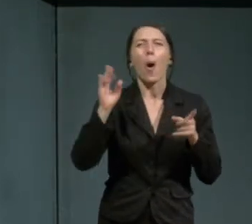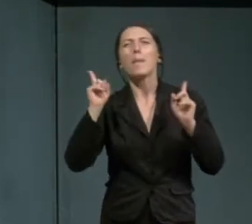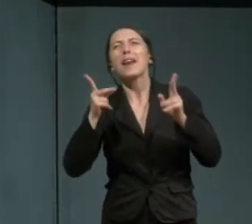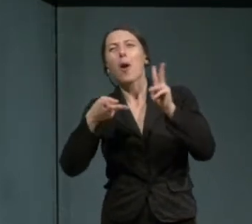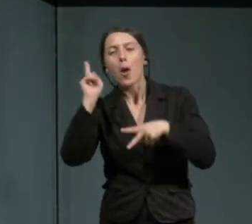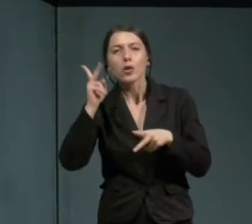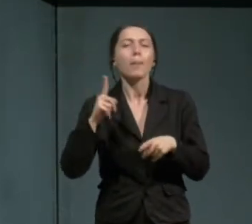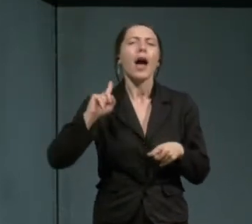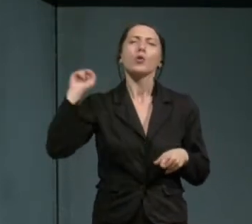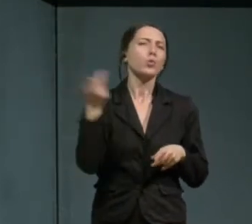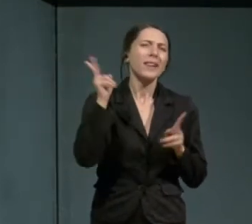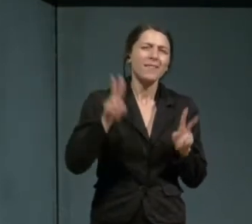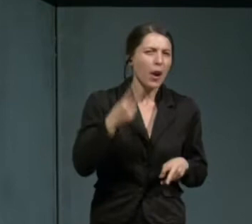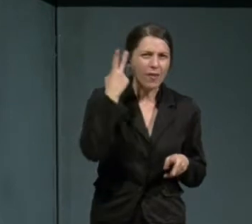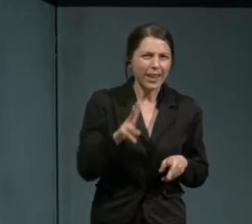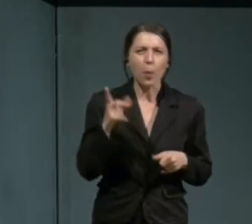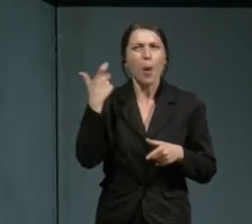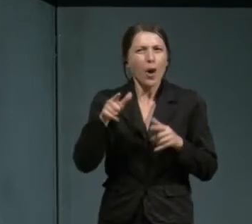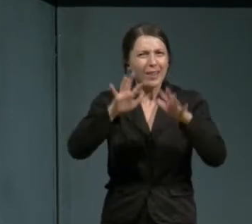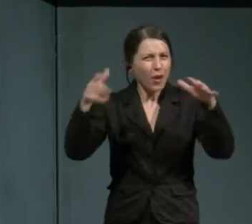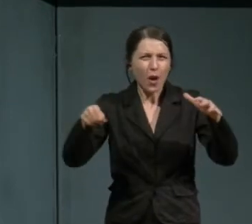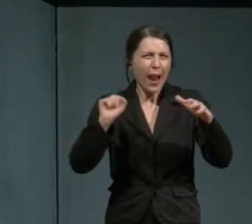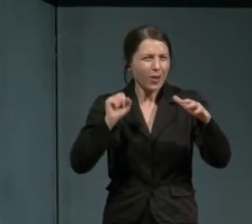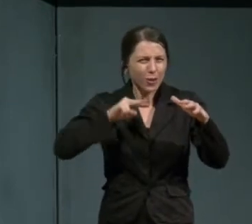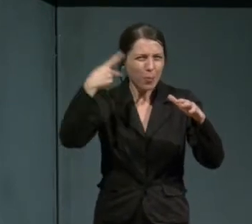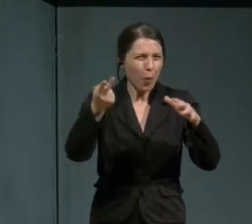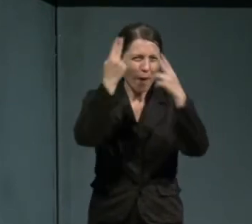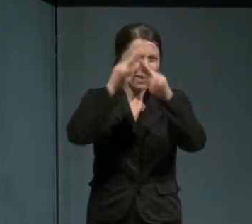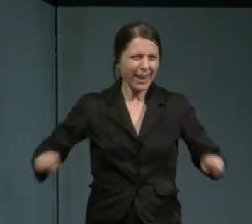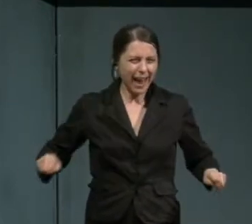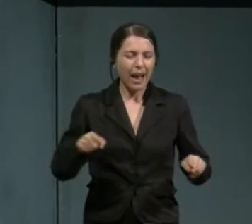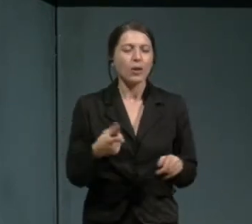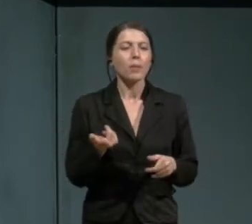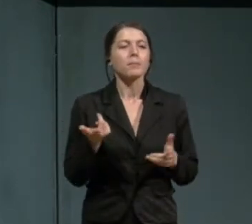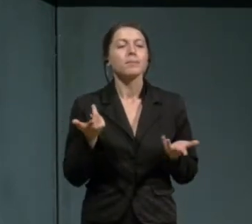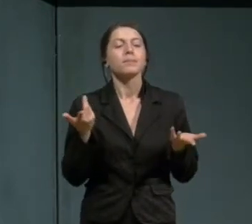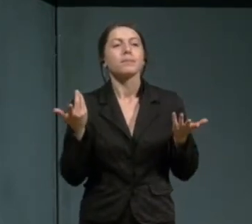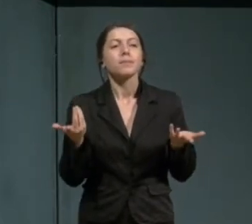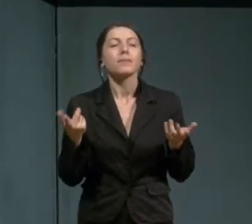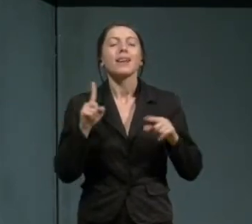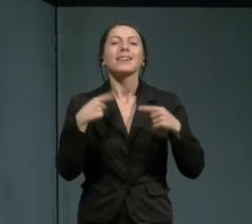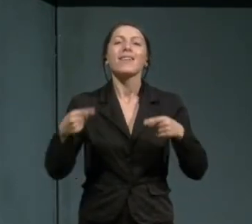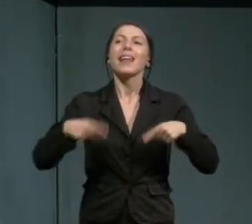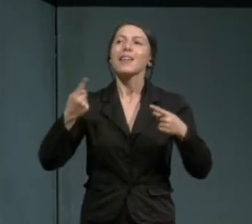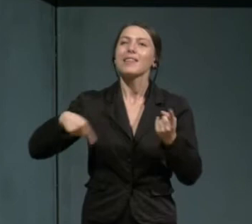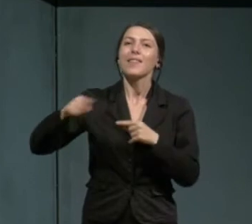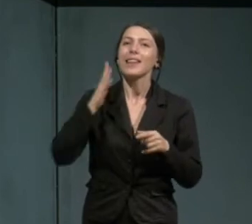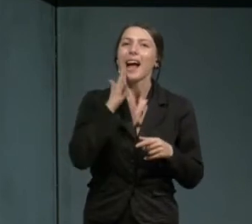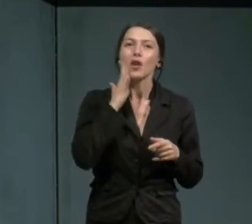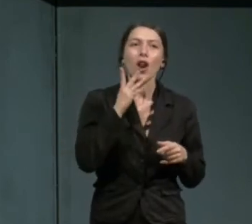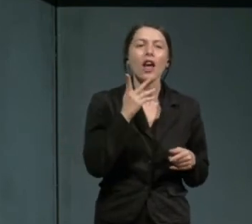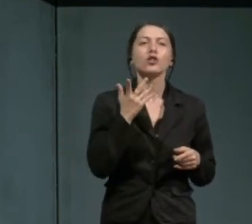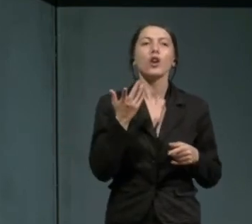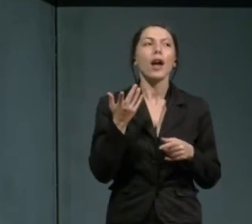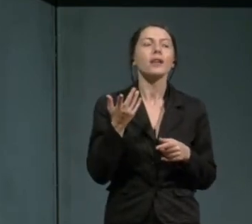comunque tutti vietati cioè perché sarebbe vietato tuffarsi da questa scogliera e il la sfida di questi ragazzi questi adolescenti e